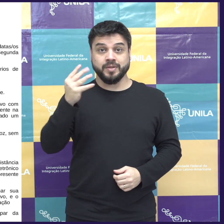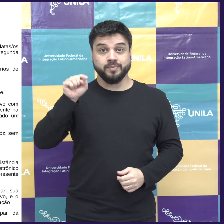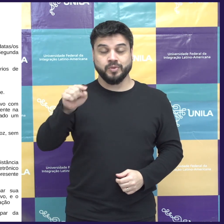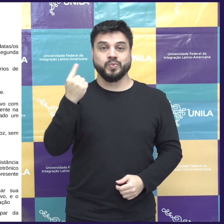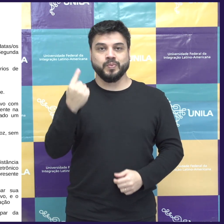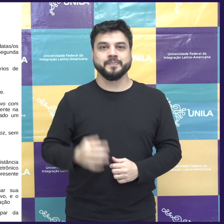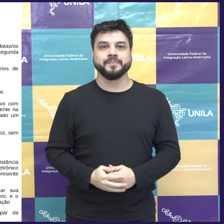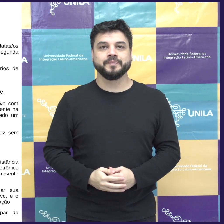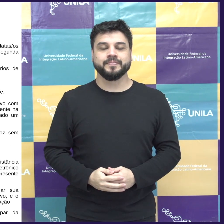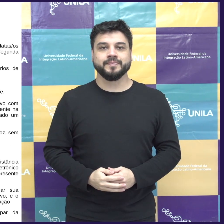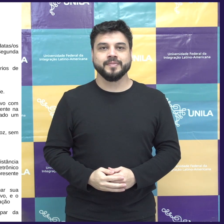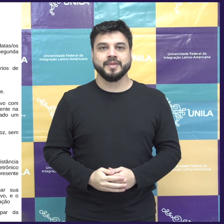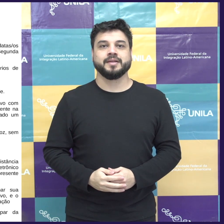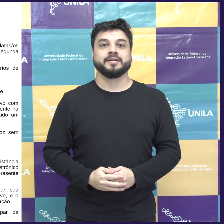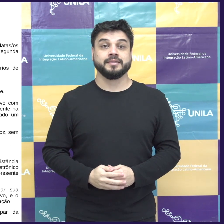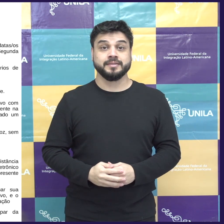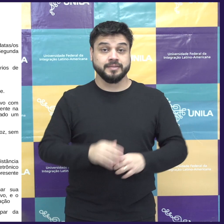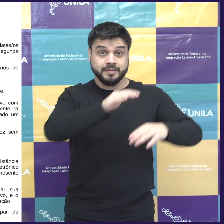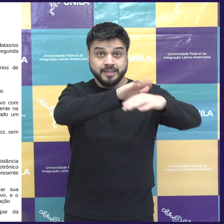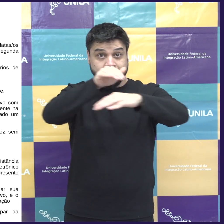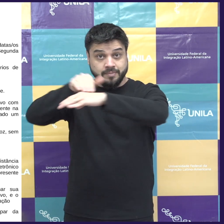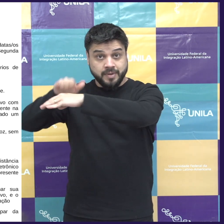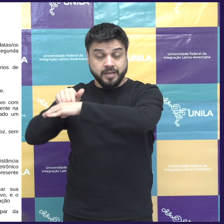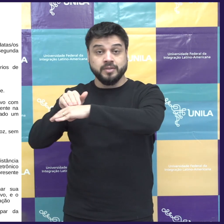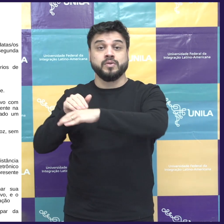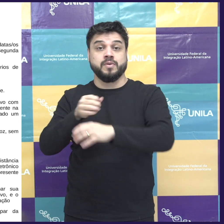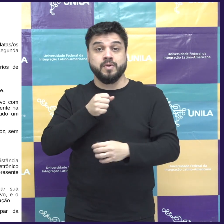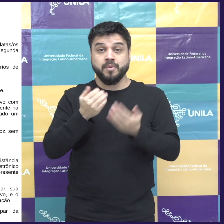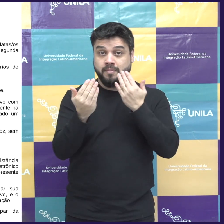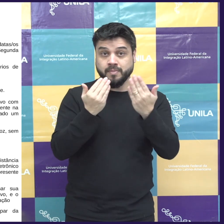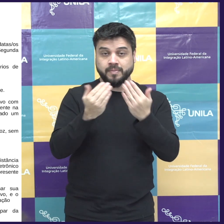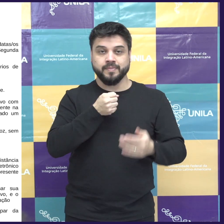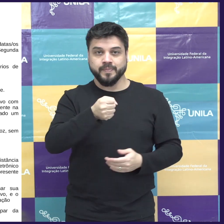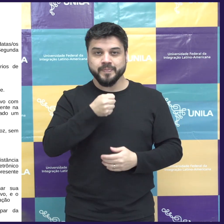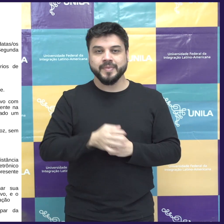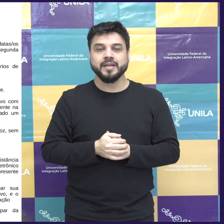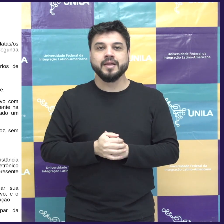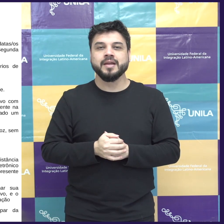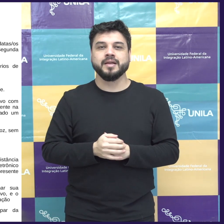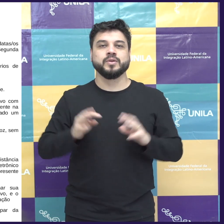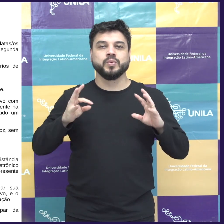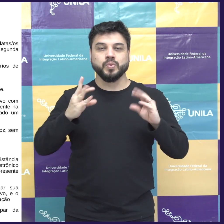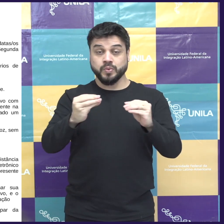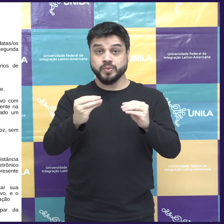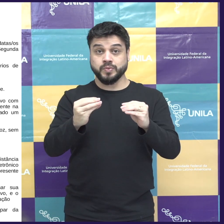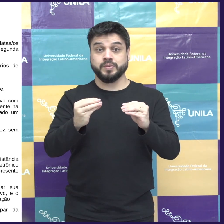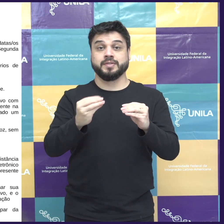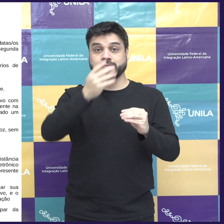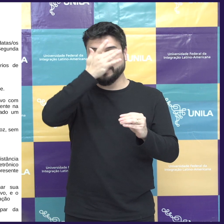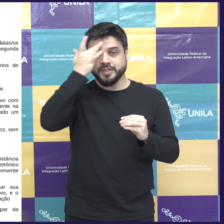5.4.1. Serão convocados para a entrevista os primeiros